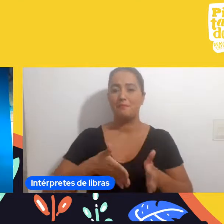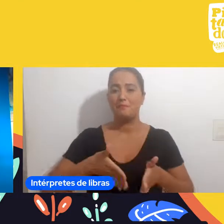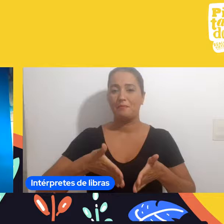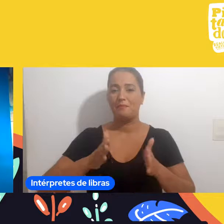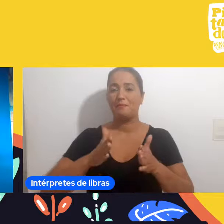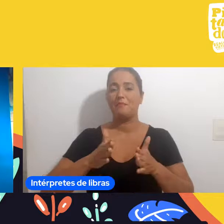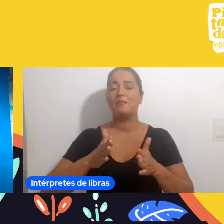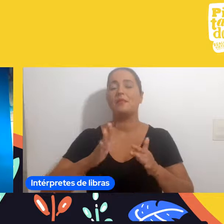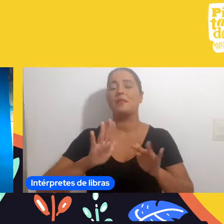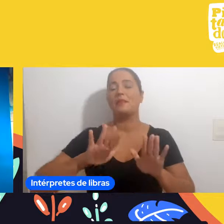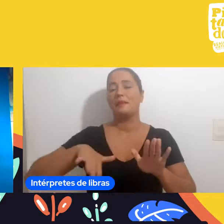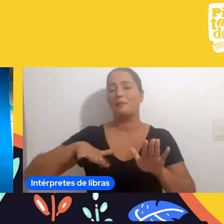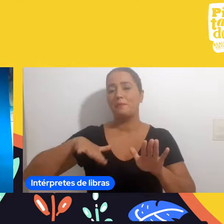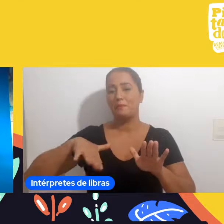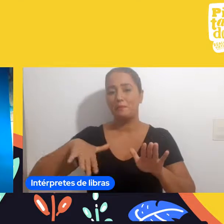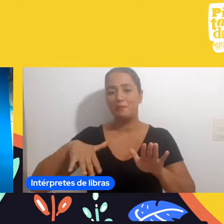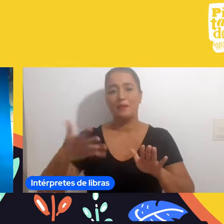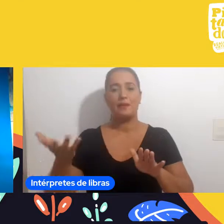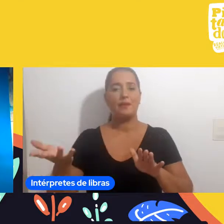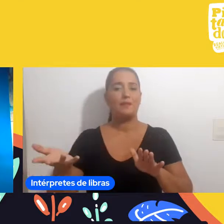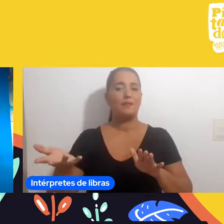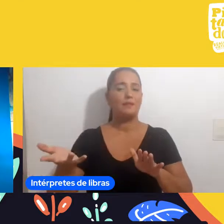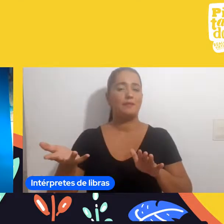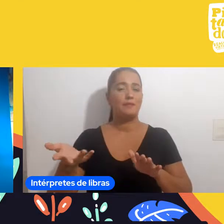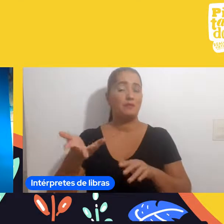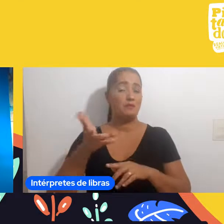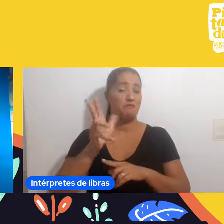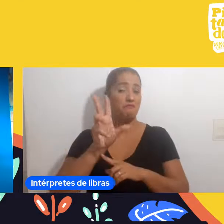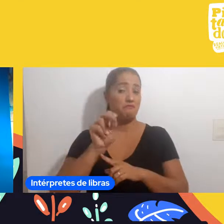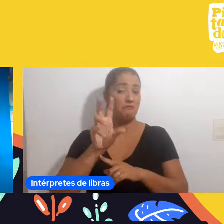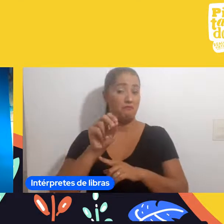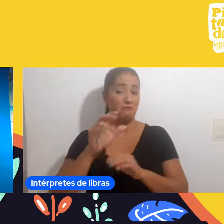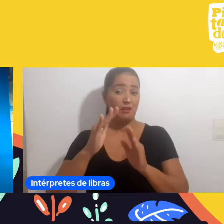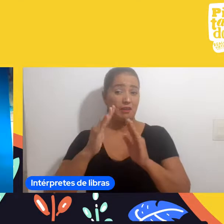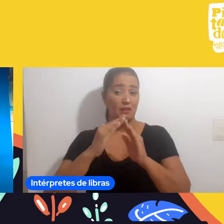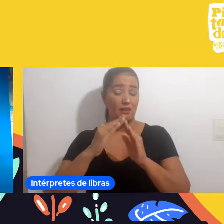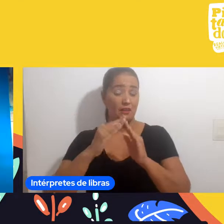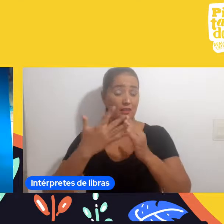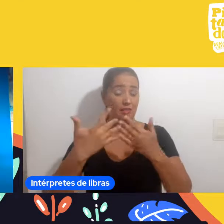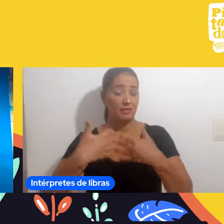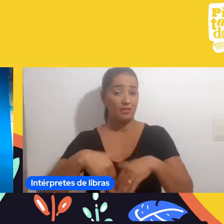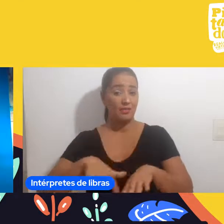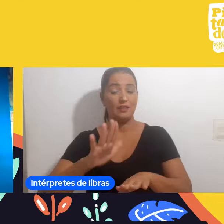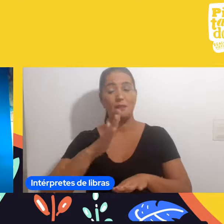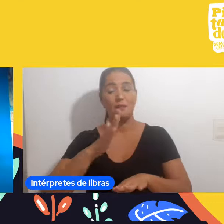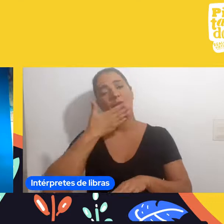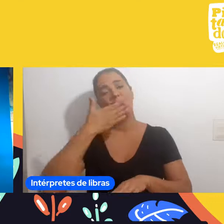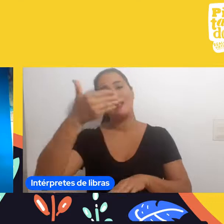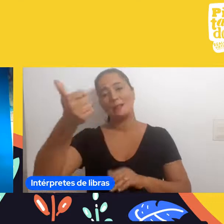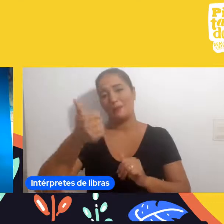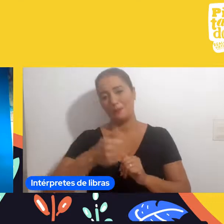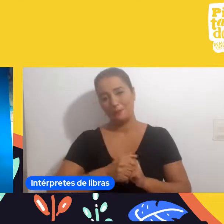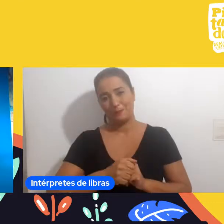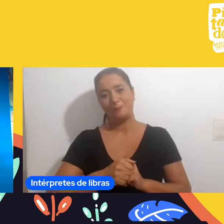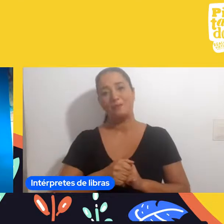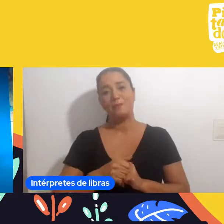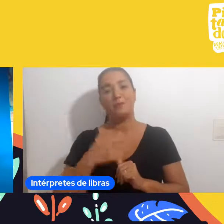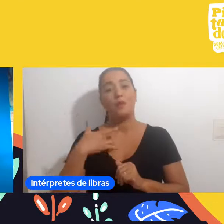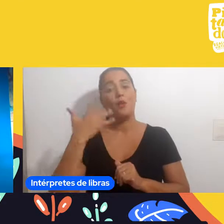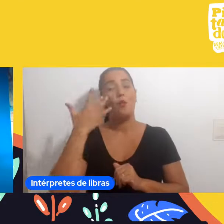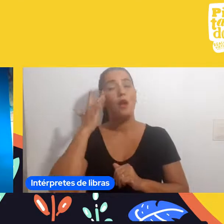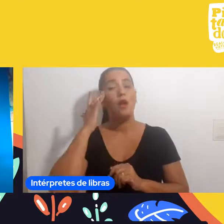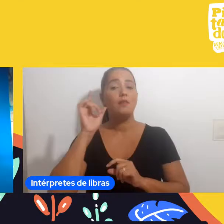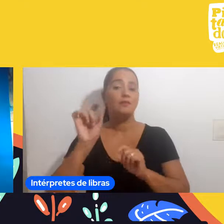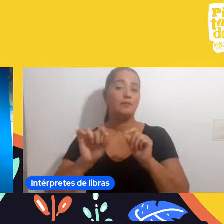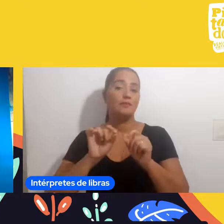praia, seja na casa dos avós, quanto mais natural, melhor. Eu acho que deixa mais